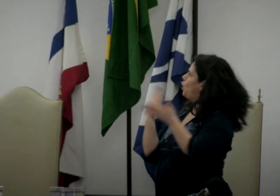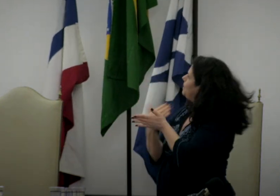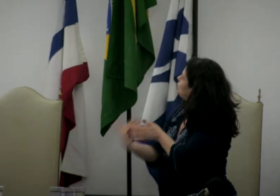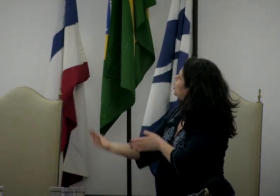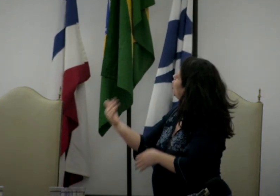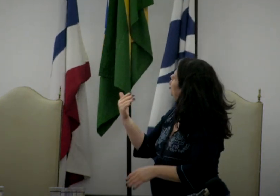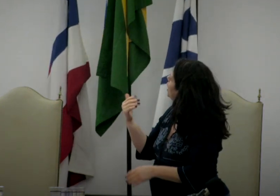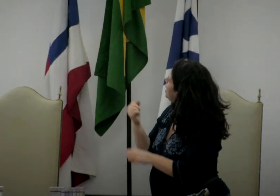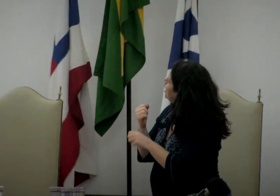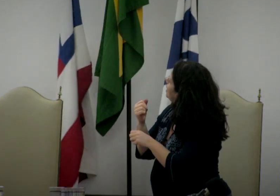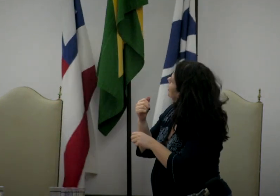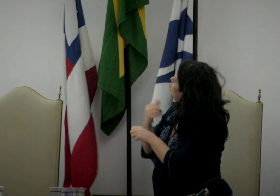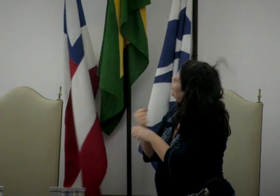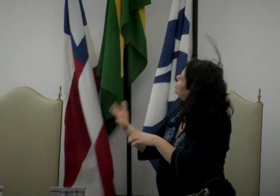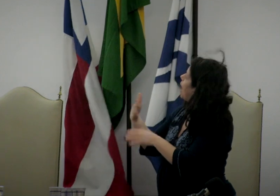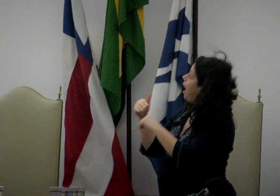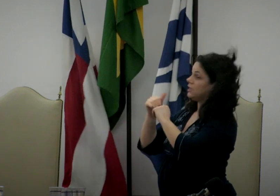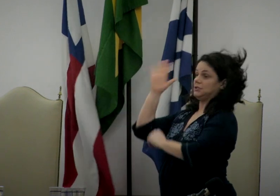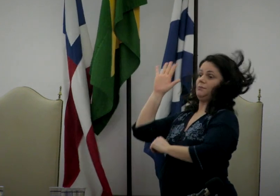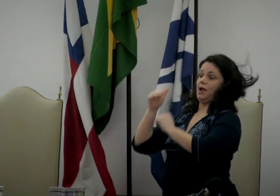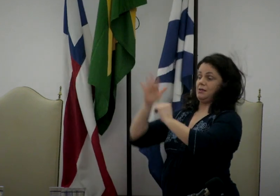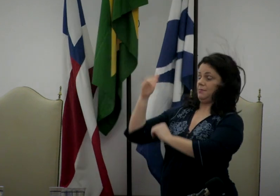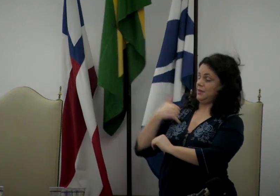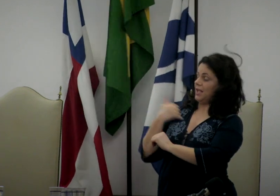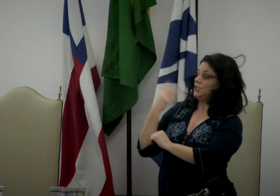Unidos, ela começou no ano de...